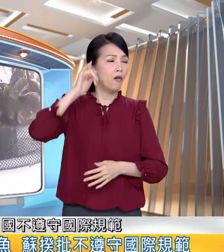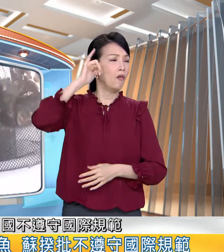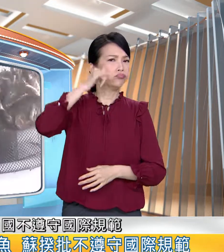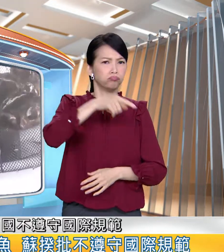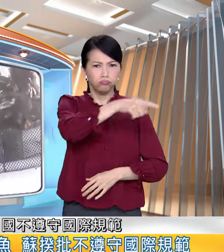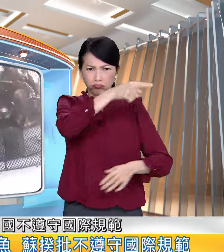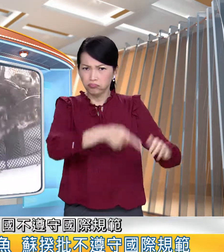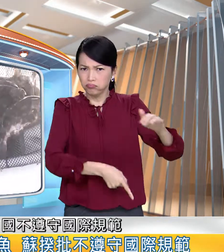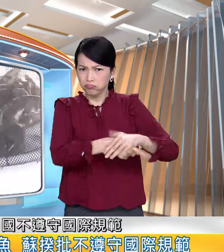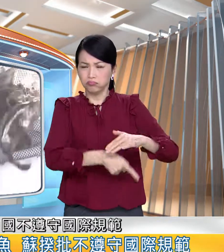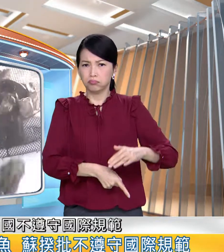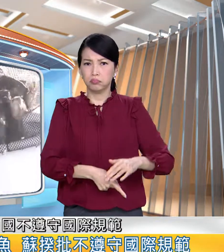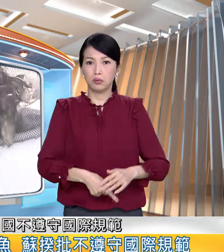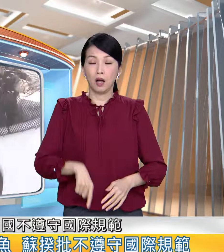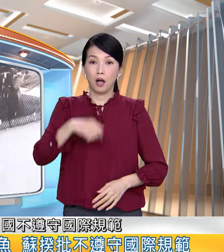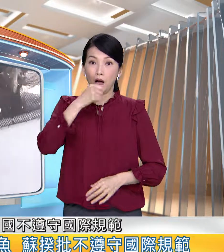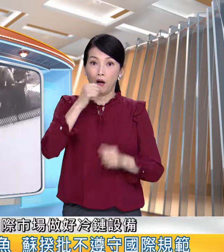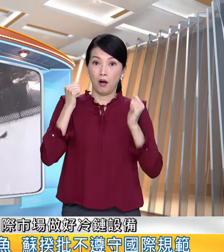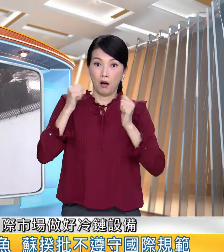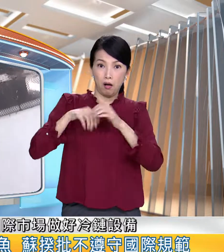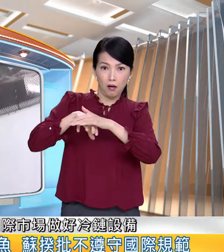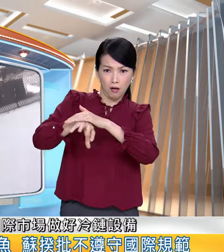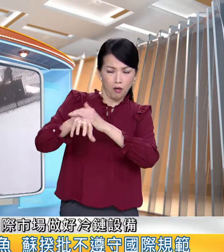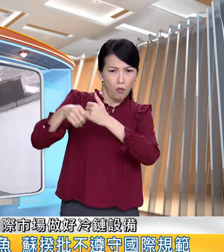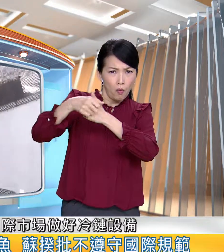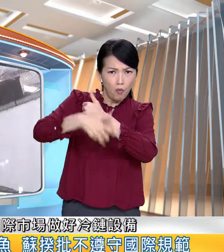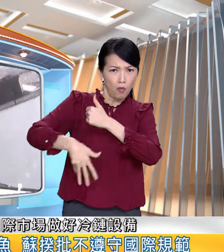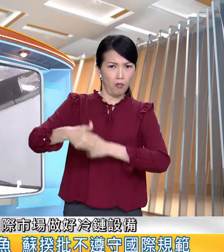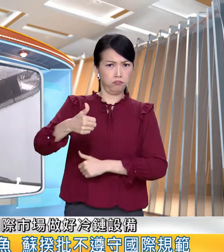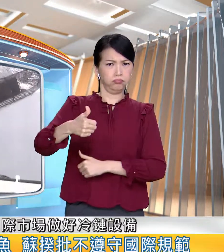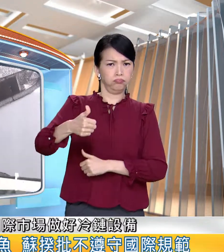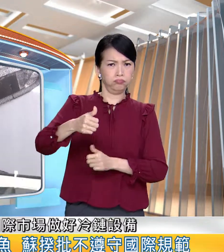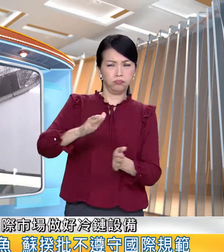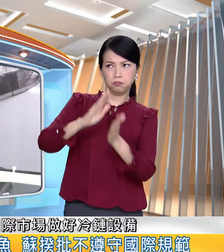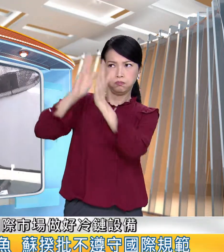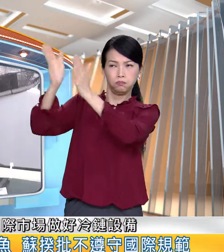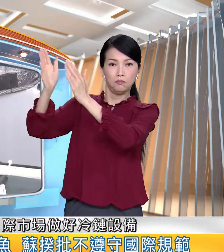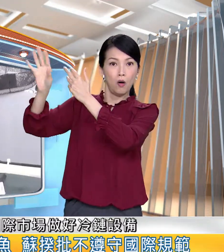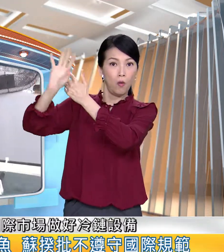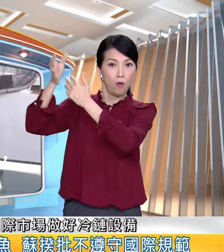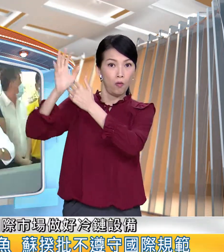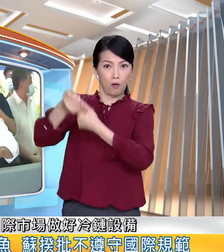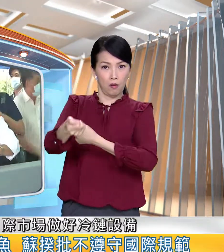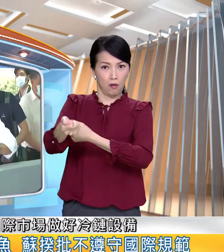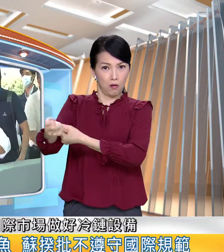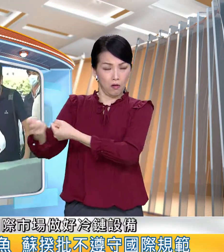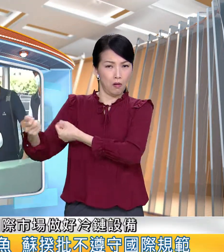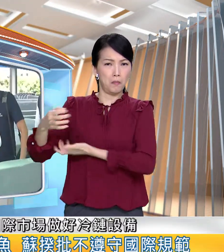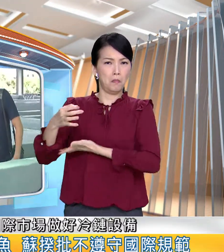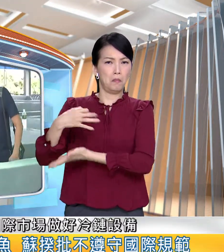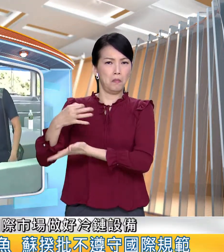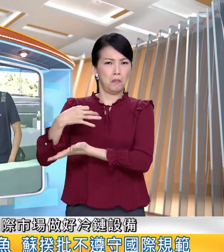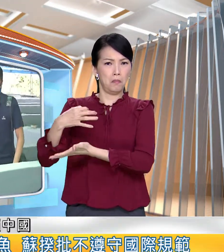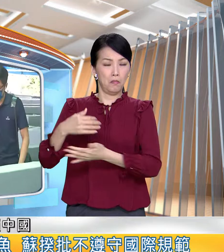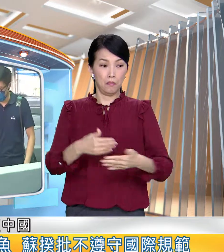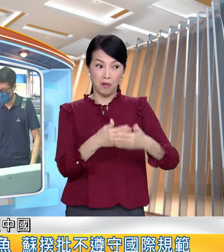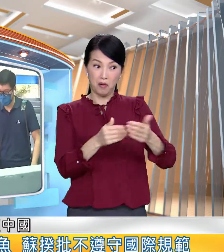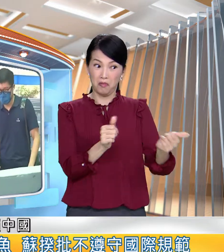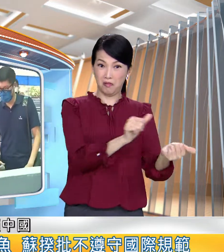国际规范，台湾会拓展国际市场，做好冷链设备，避免过度